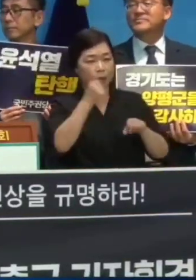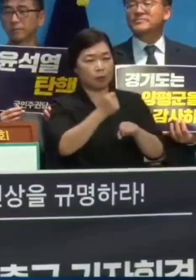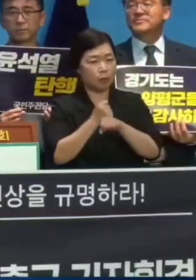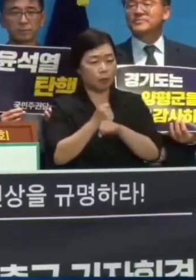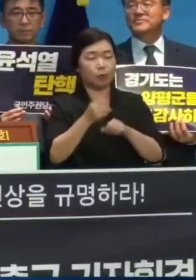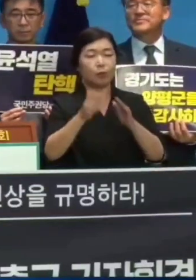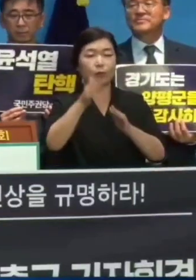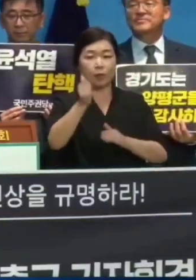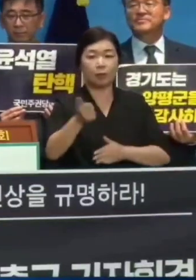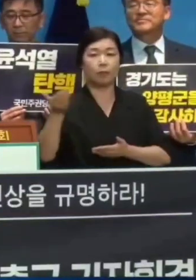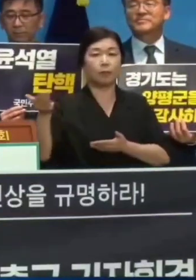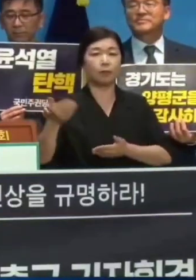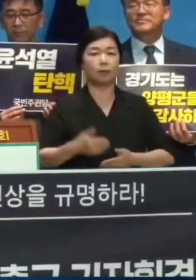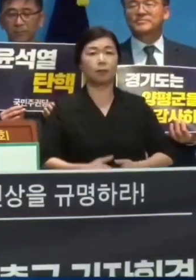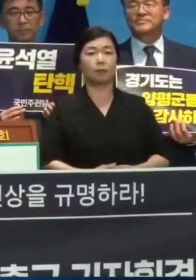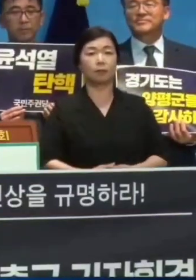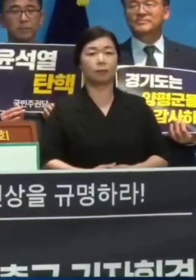오셨습니다.